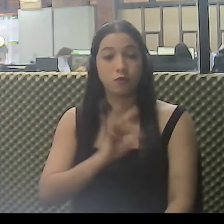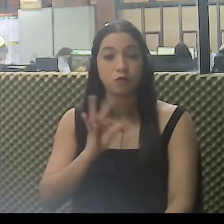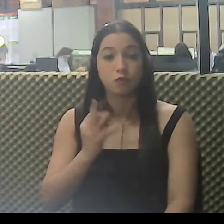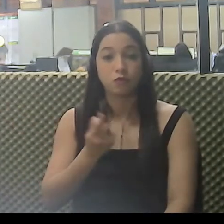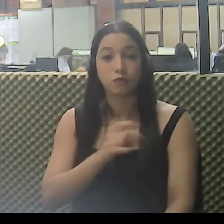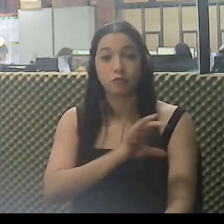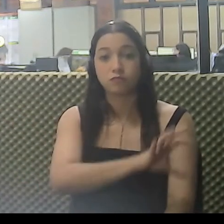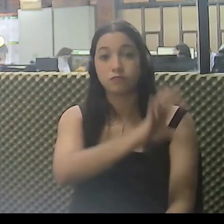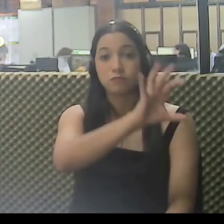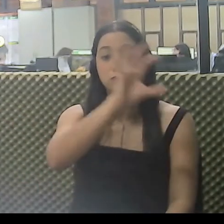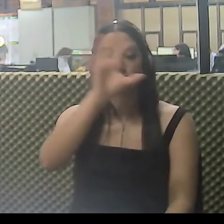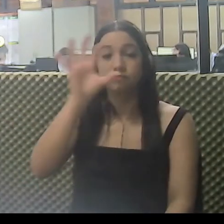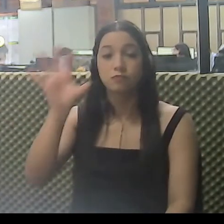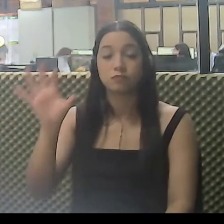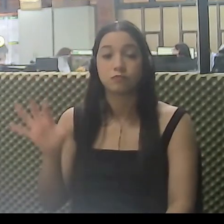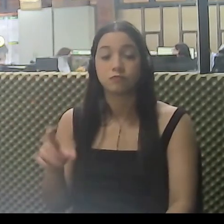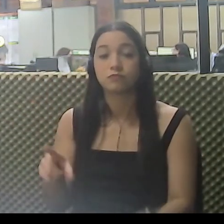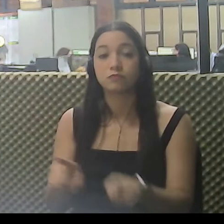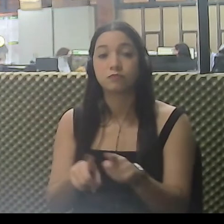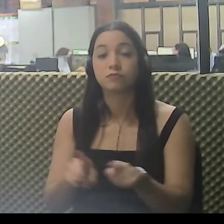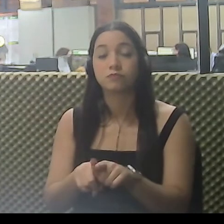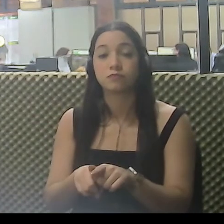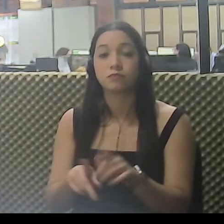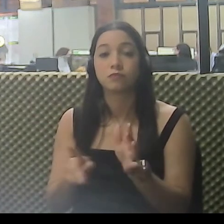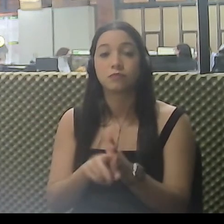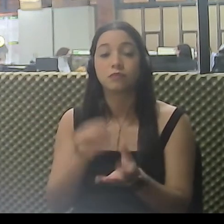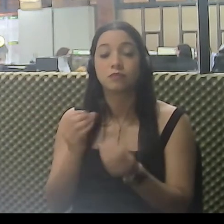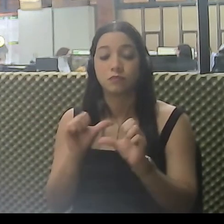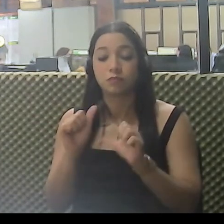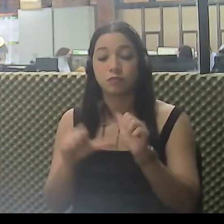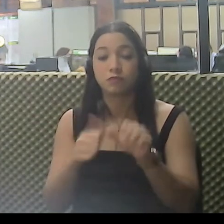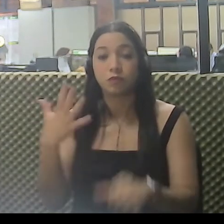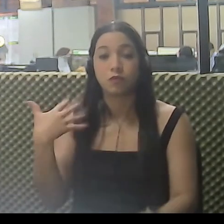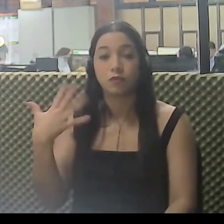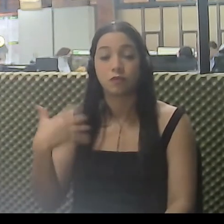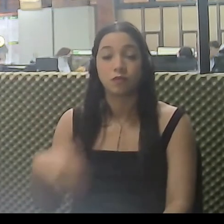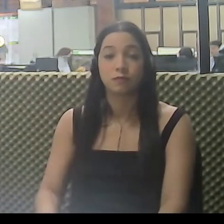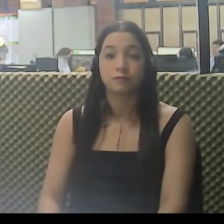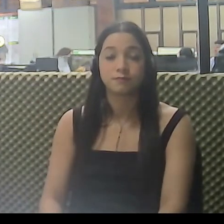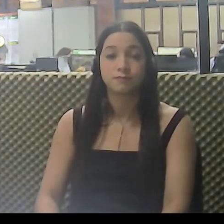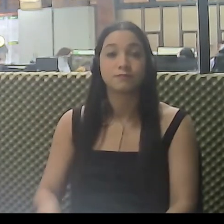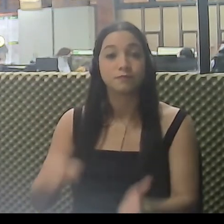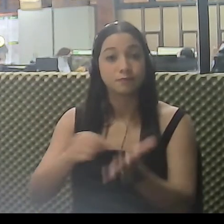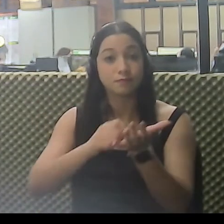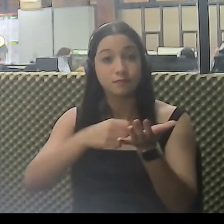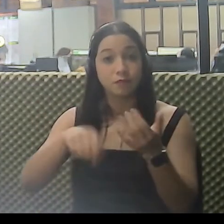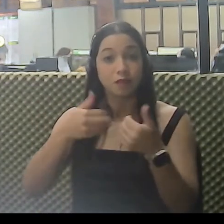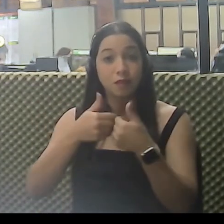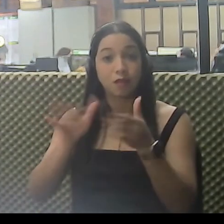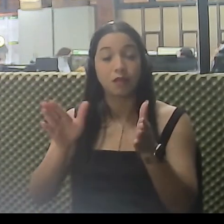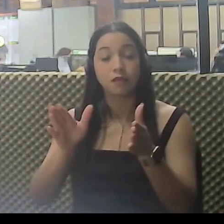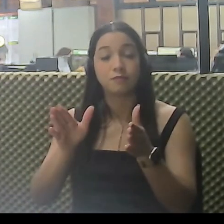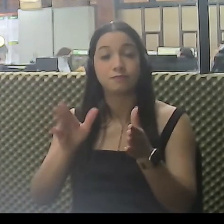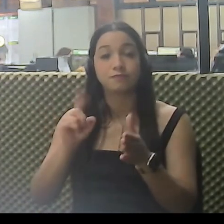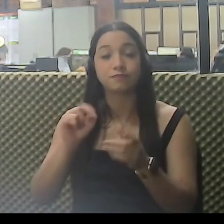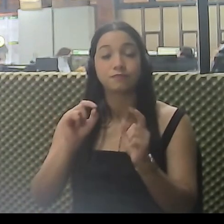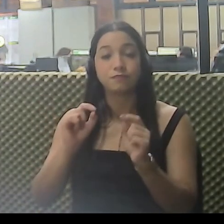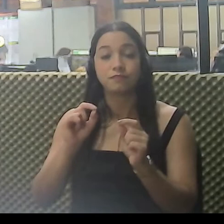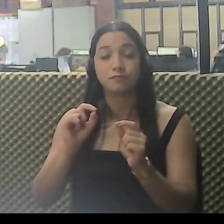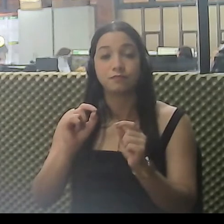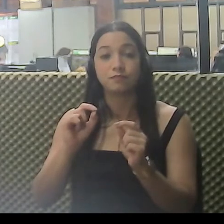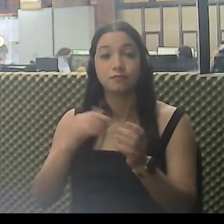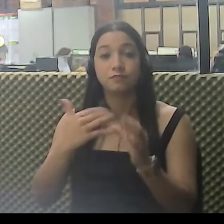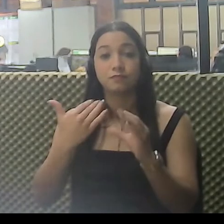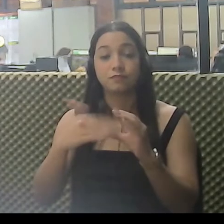seus ecossistemas e ainda a vulnerabilidade às mudanças climáticas. As inscrições estão abertas e são realizadas